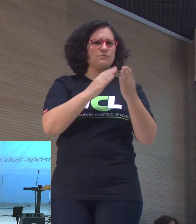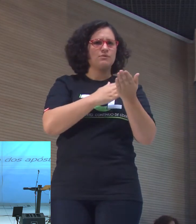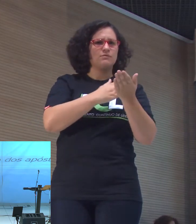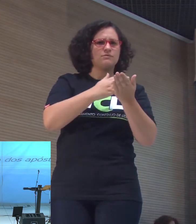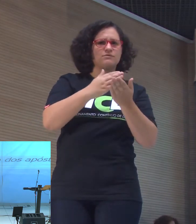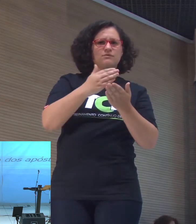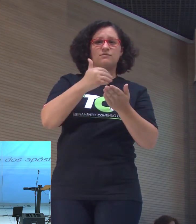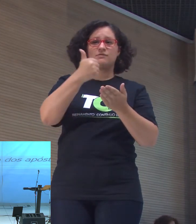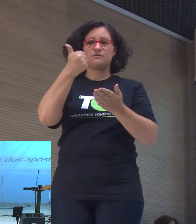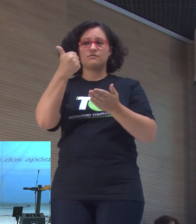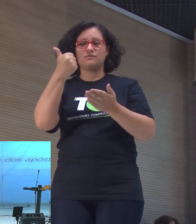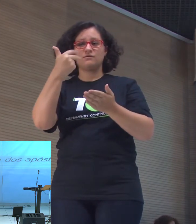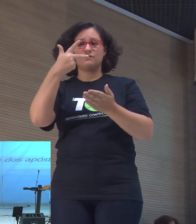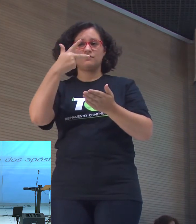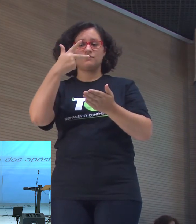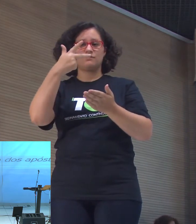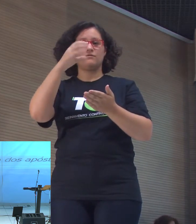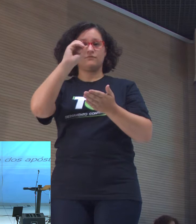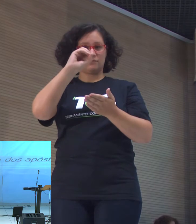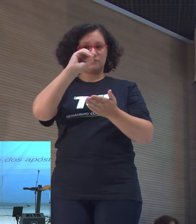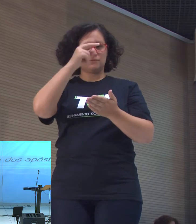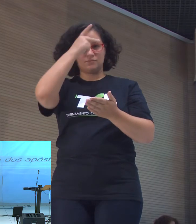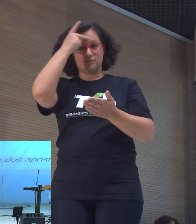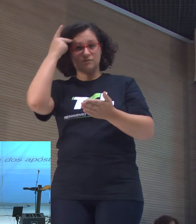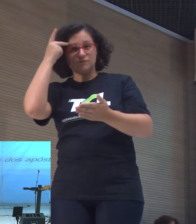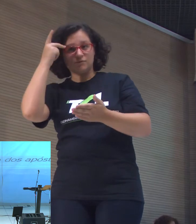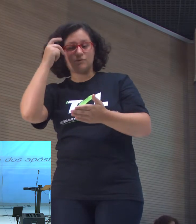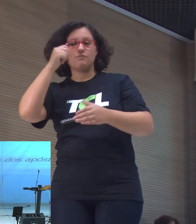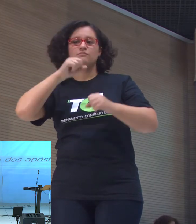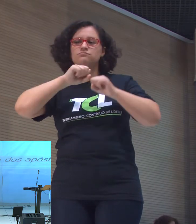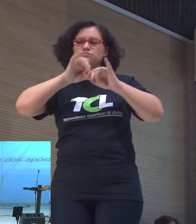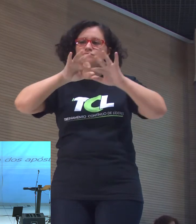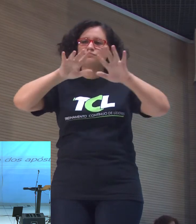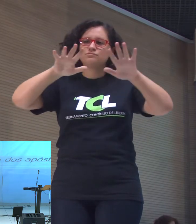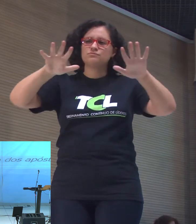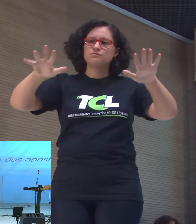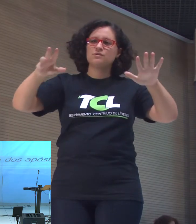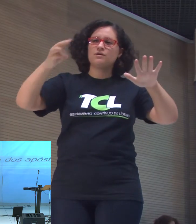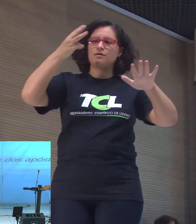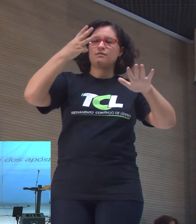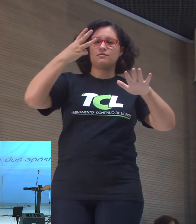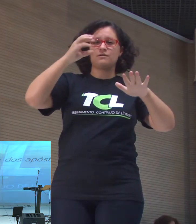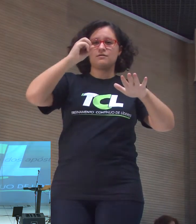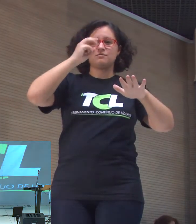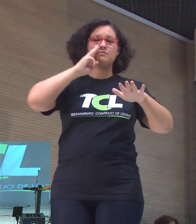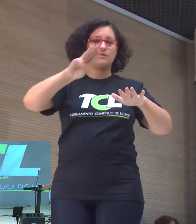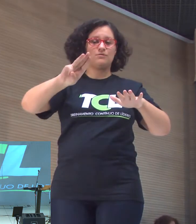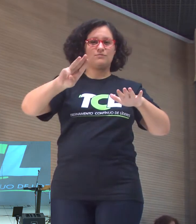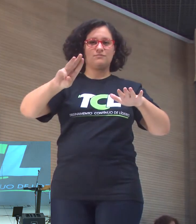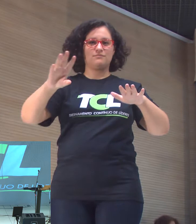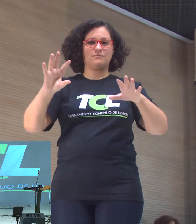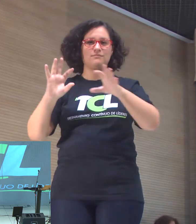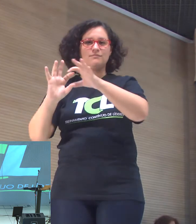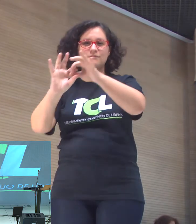e daí veio 3.000 novos. E essa unidade dos 120 teria que ser comunicada.